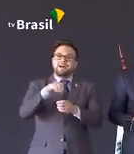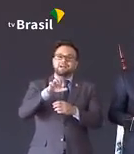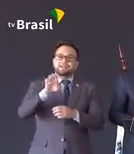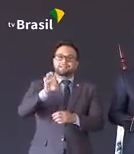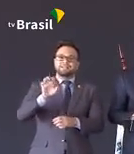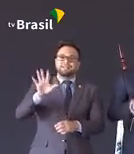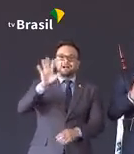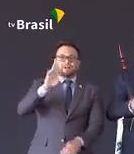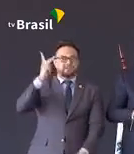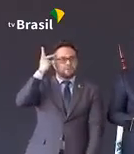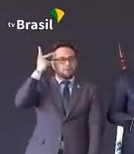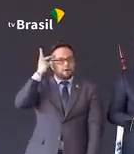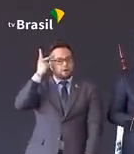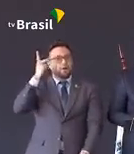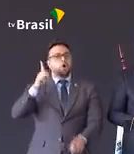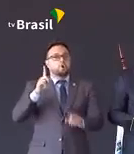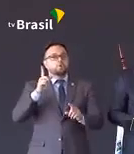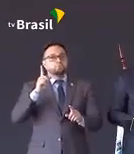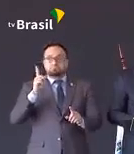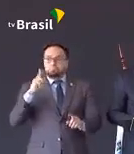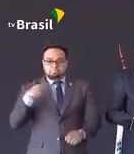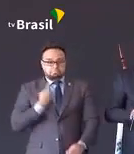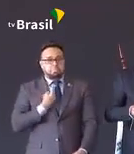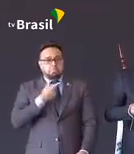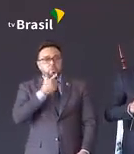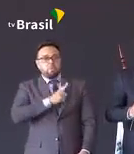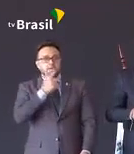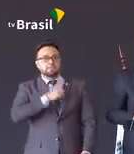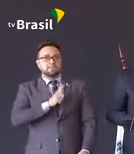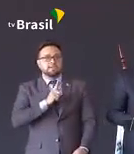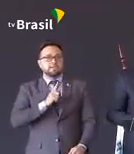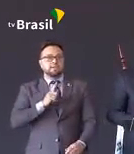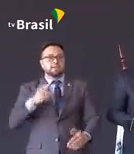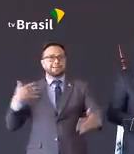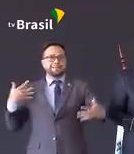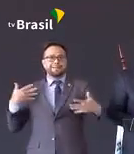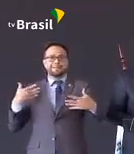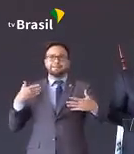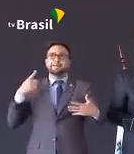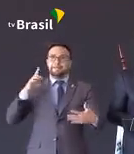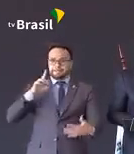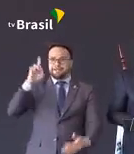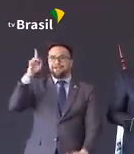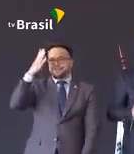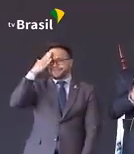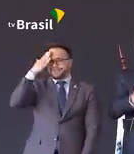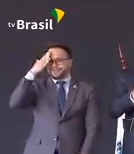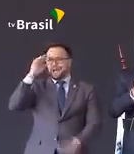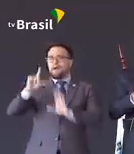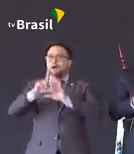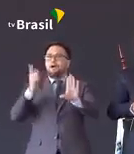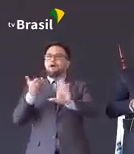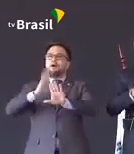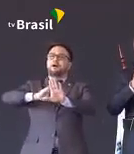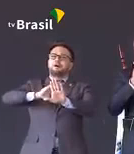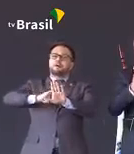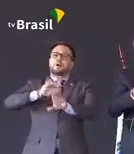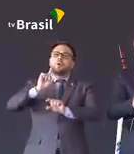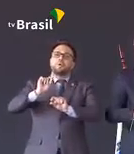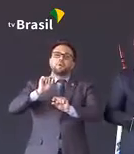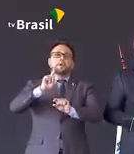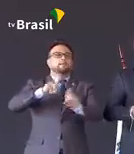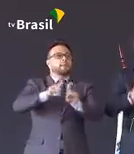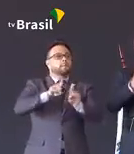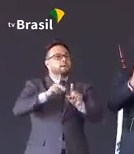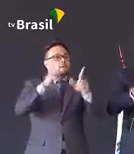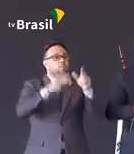que chegamos, só Deus realmente sabe o que passamos para chegar aqui. Bem como só Deus sabe o que vocês passaram